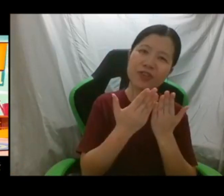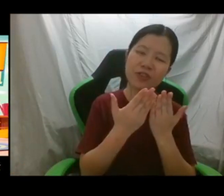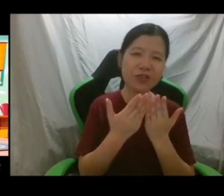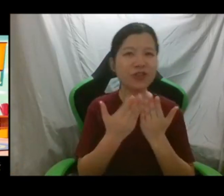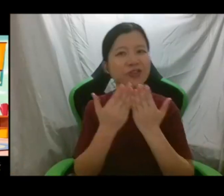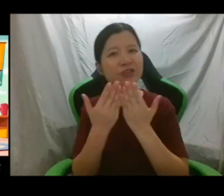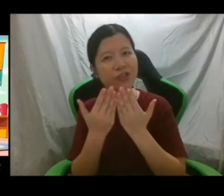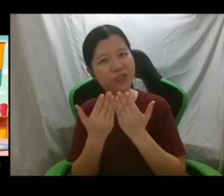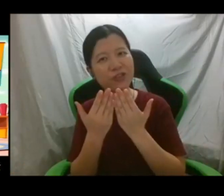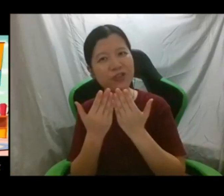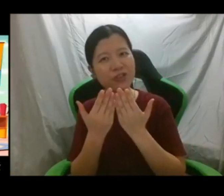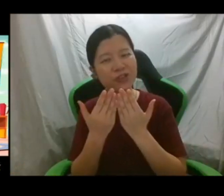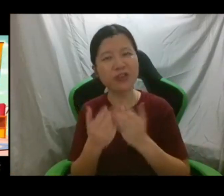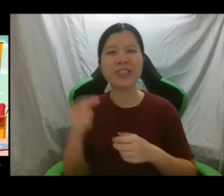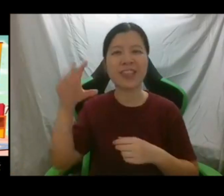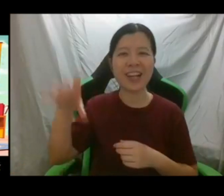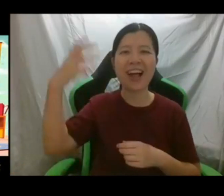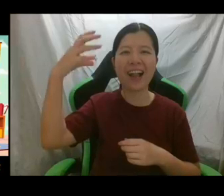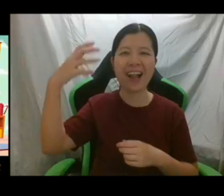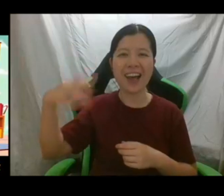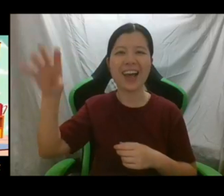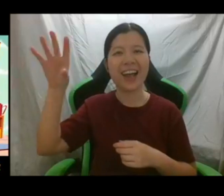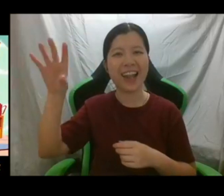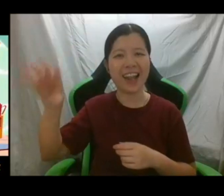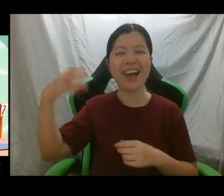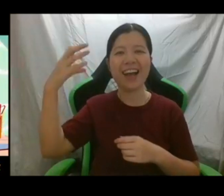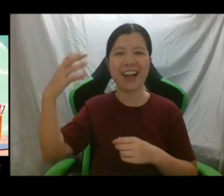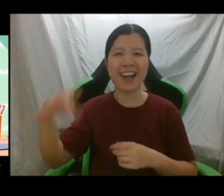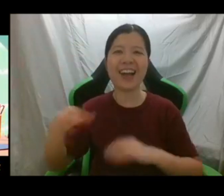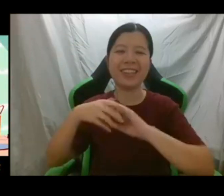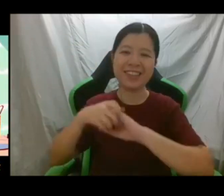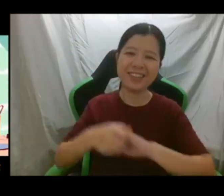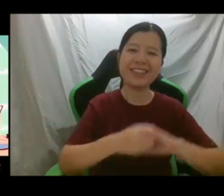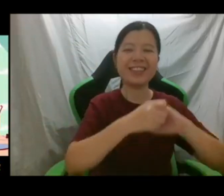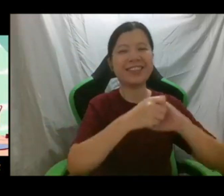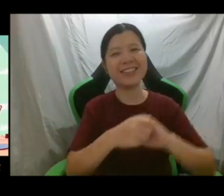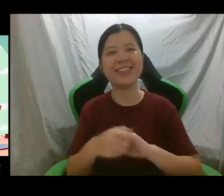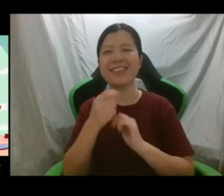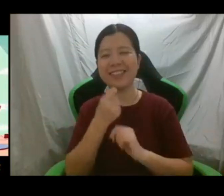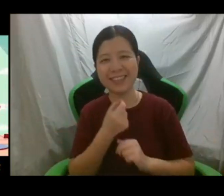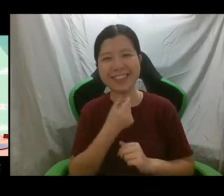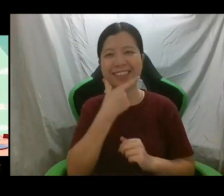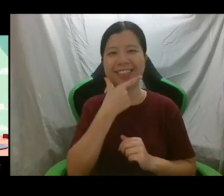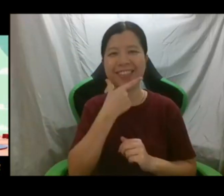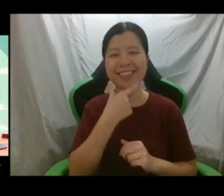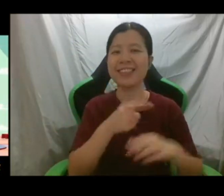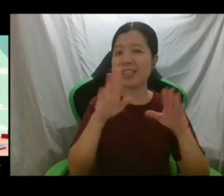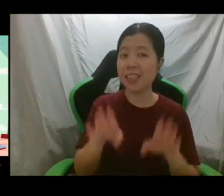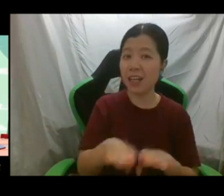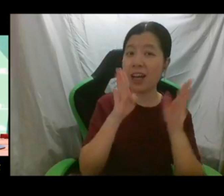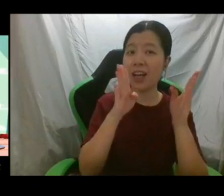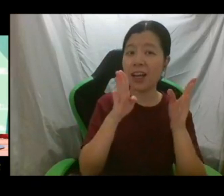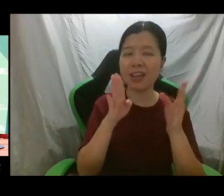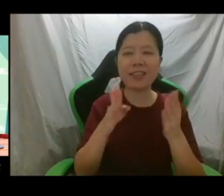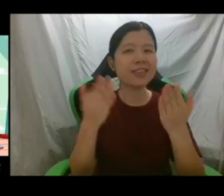上課了，上課了，鐘聲響了，手牽手笑一